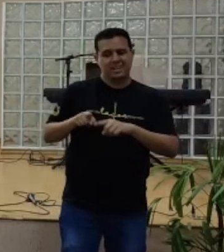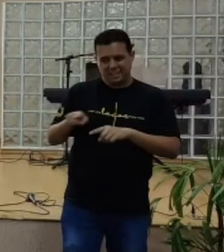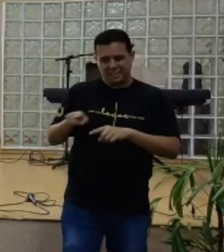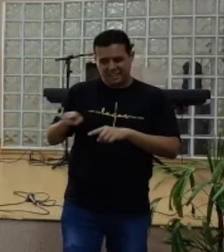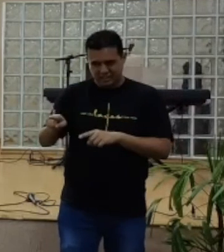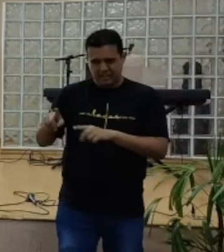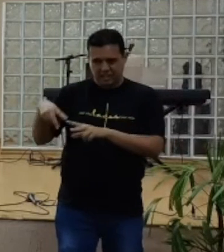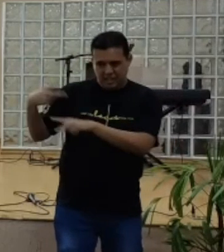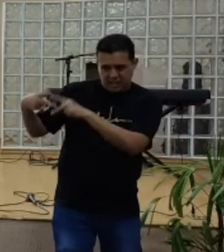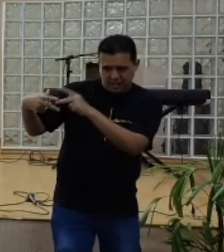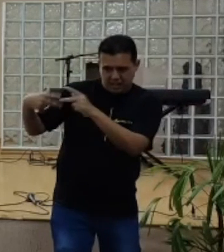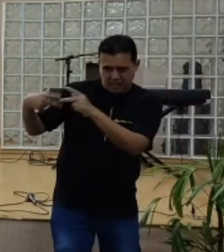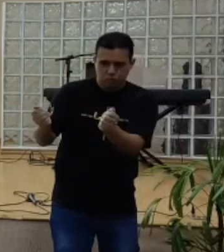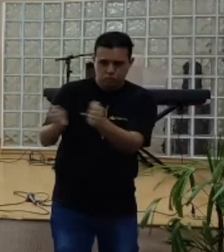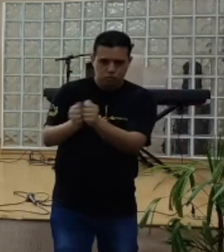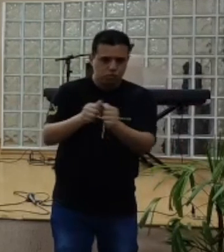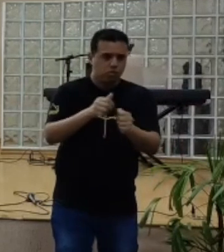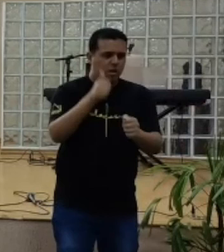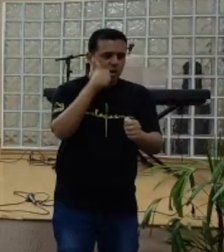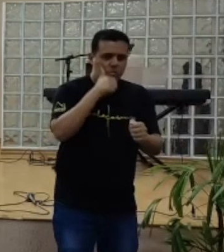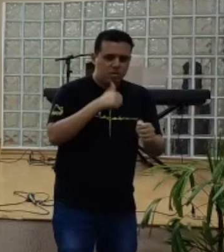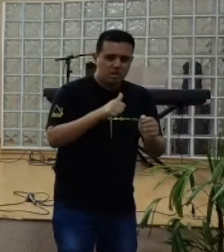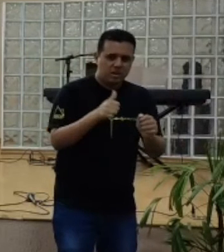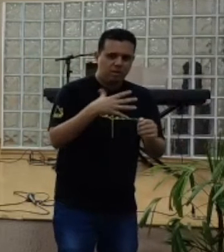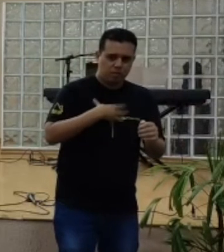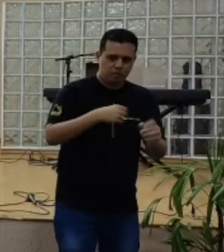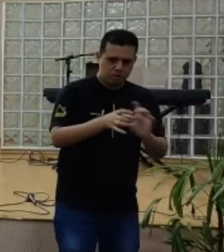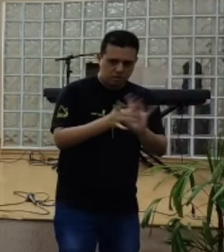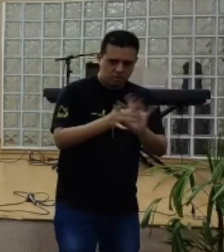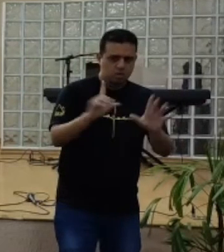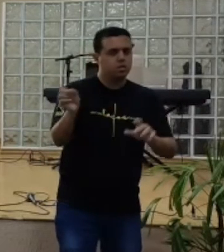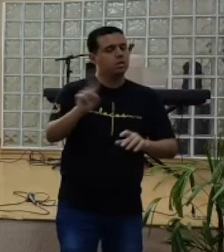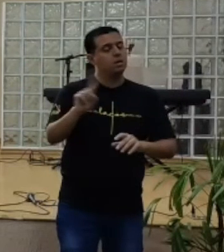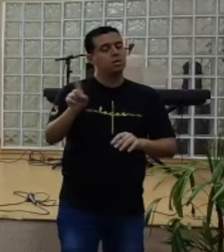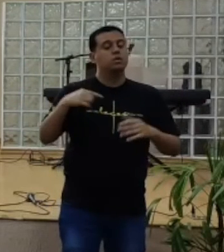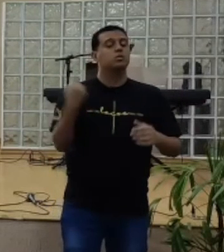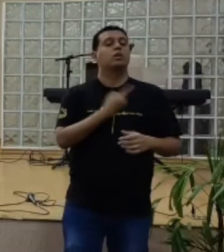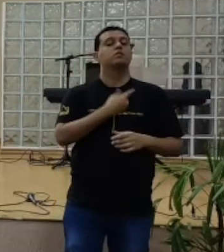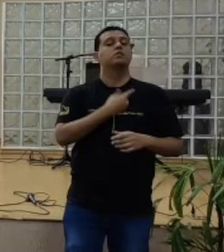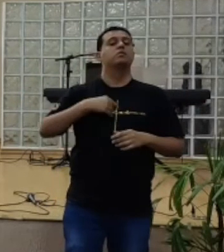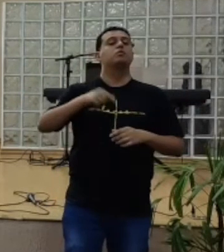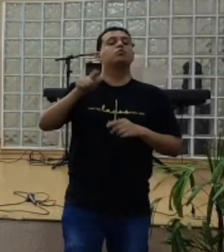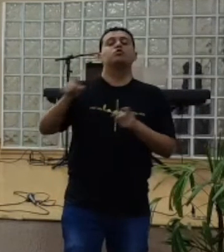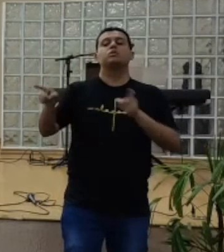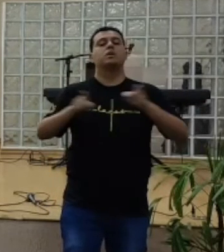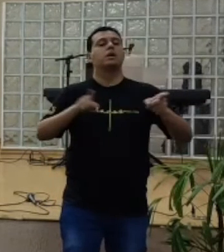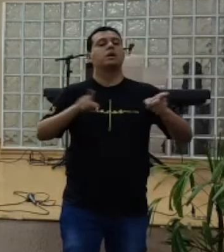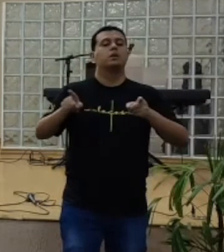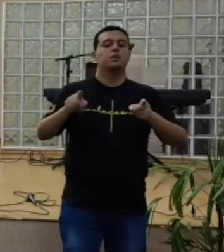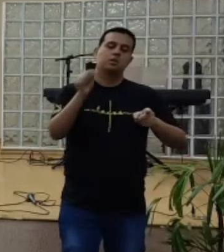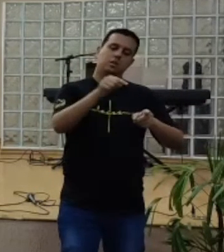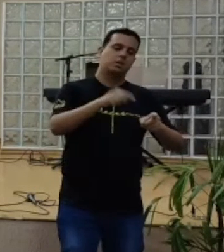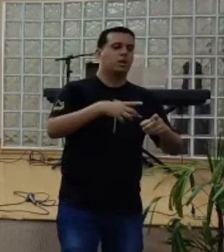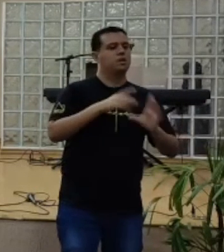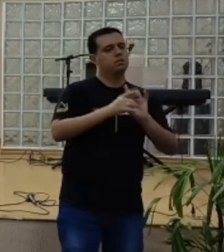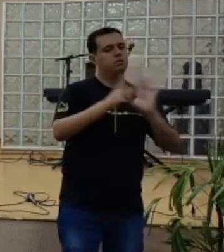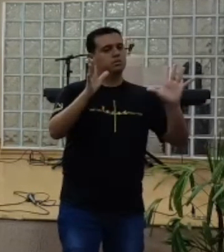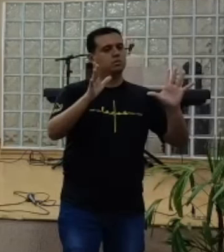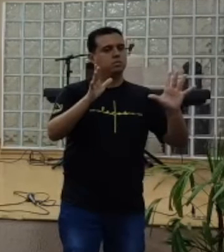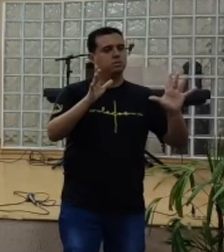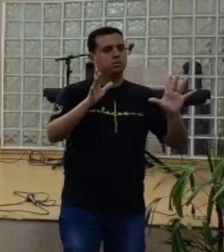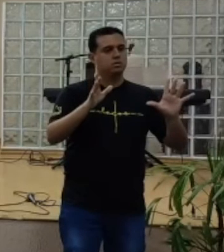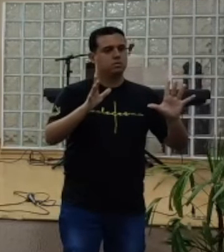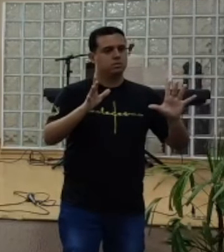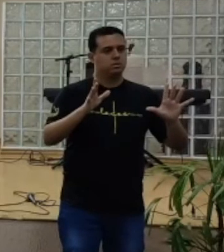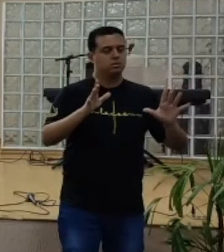livre. Portanto, irmãos, somos filhos não da escrava, mas da livre. Senhor nosso Deus